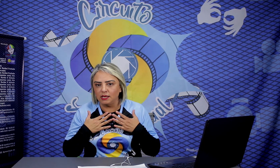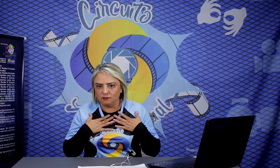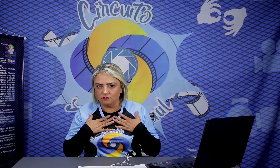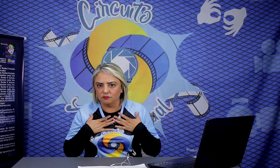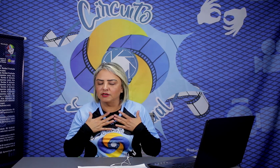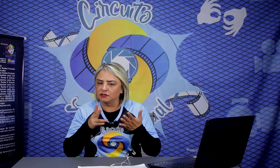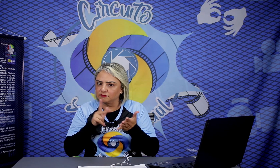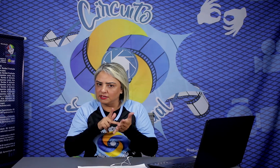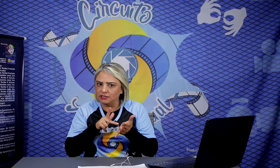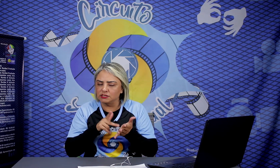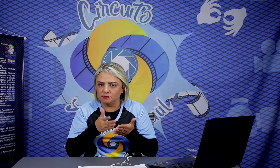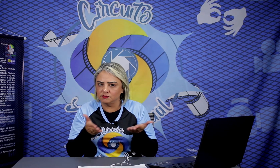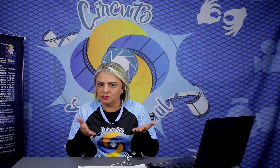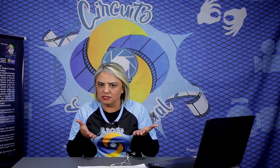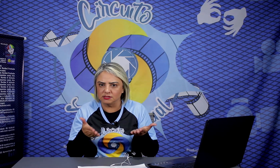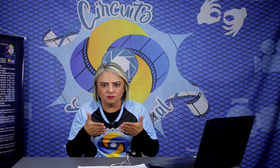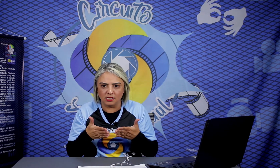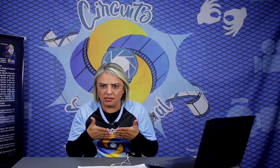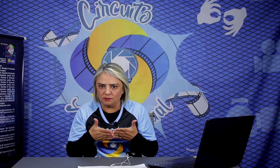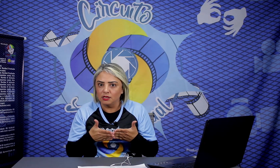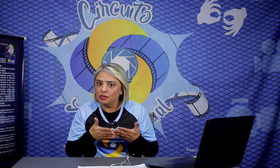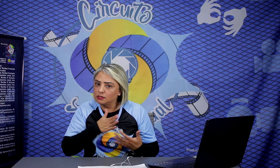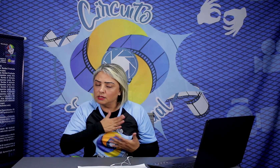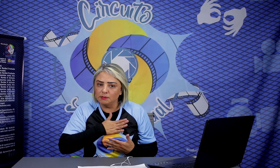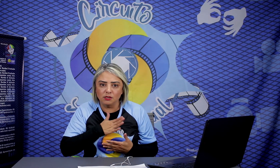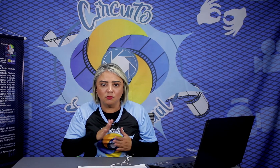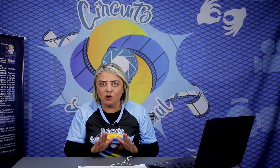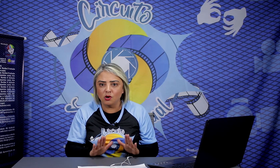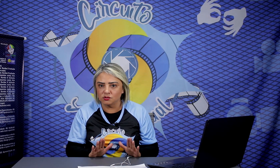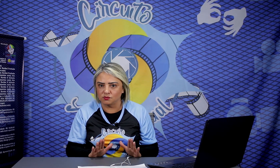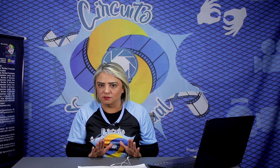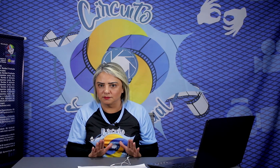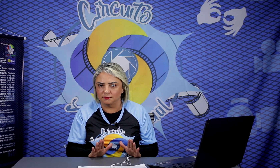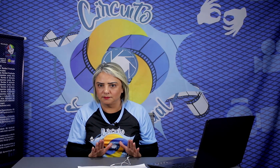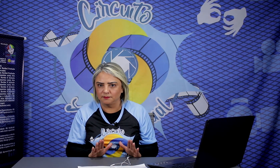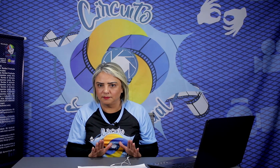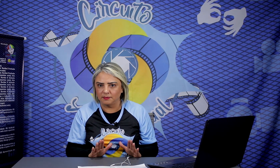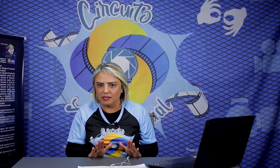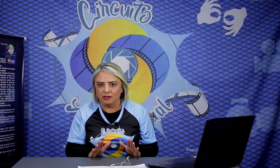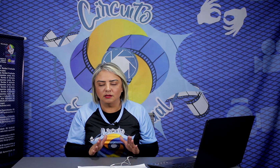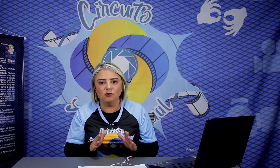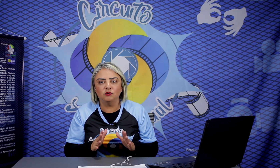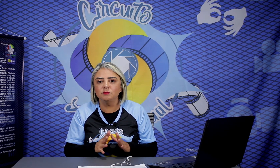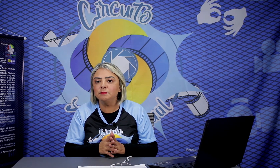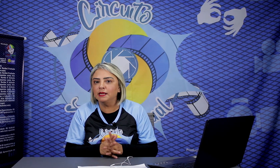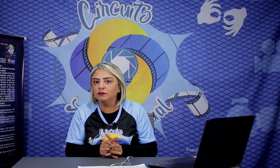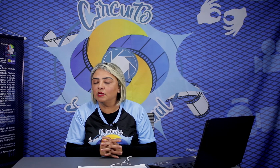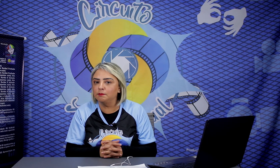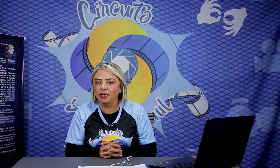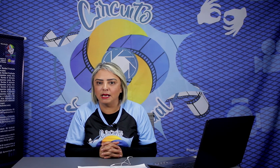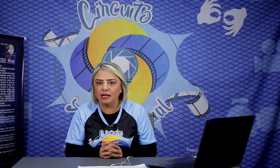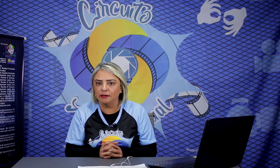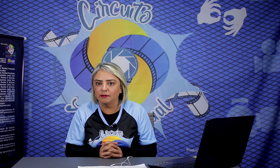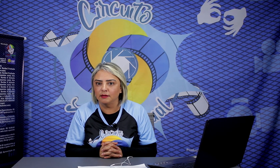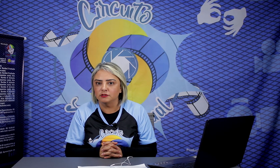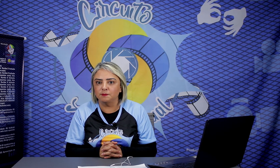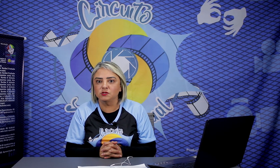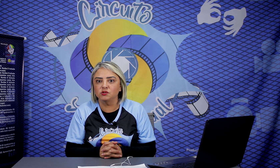Estou falando verdade para vocês, não tenho. E também não gosto. Então, eu não me meto aí para lá. Já pensou? Tá